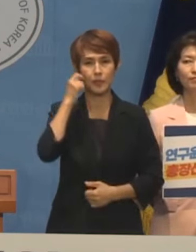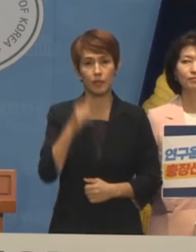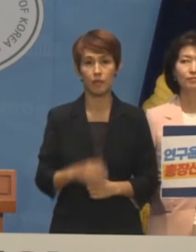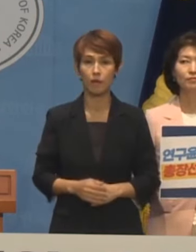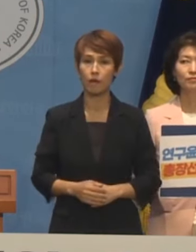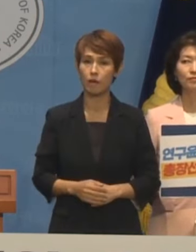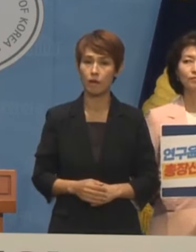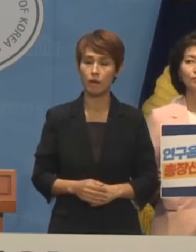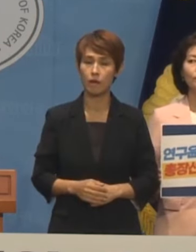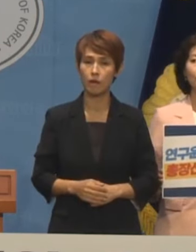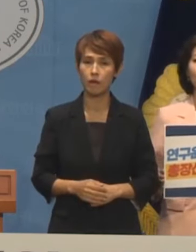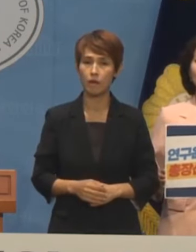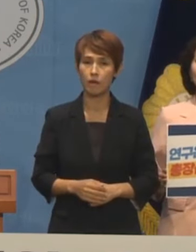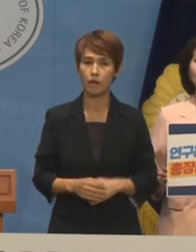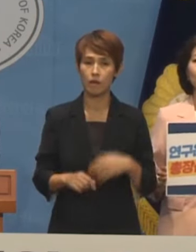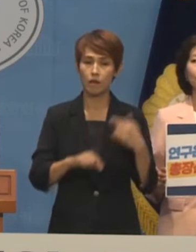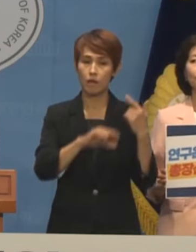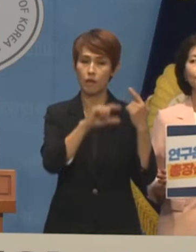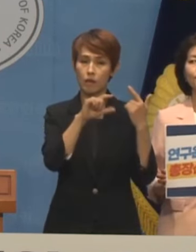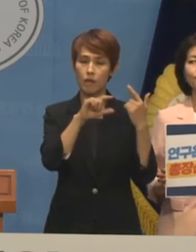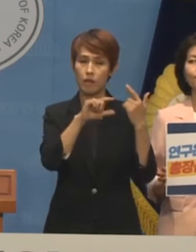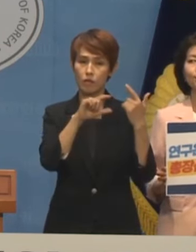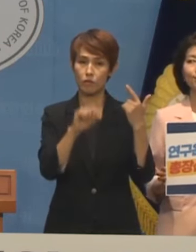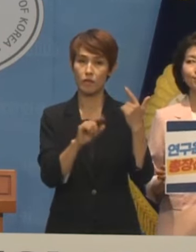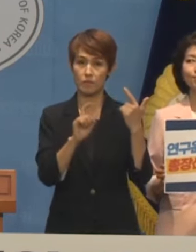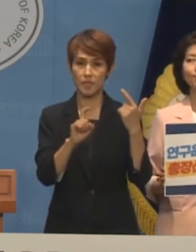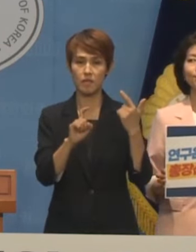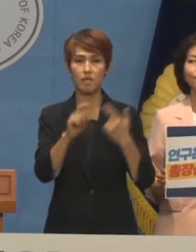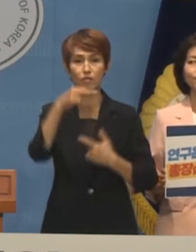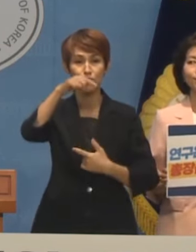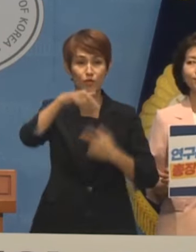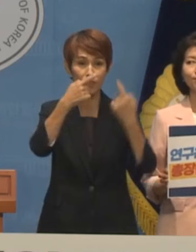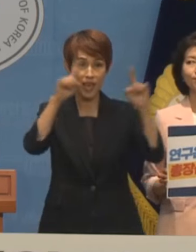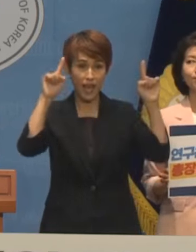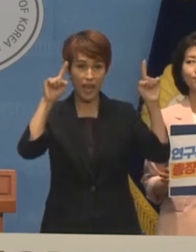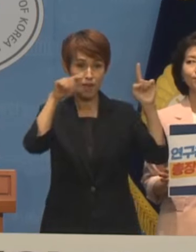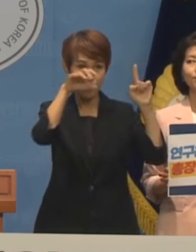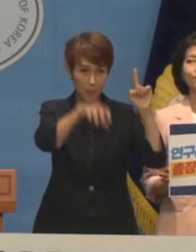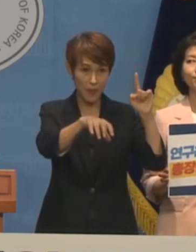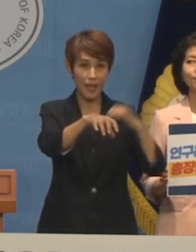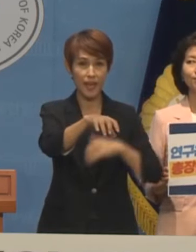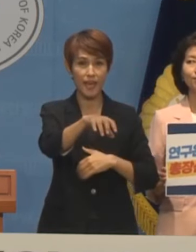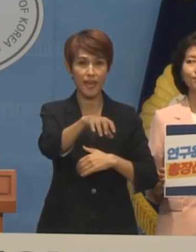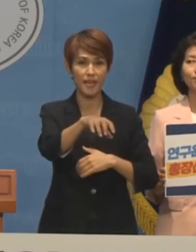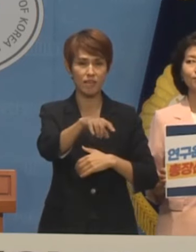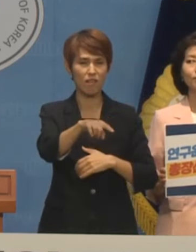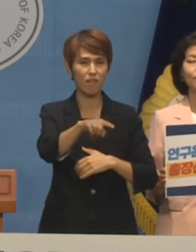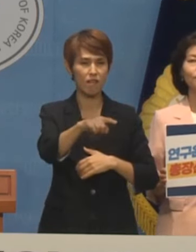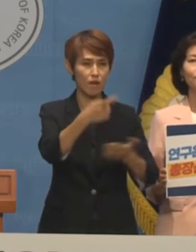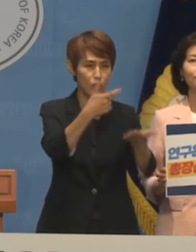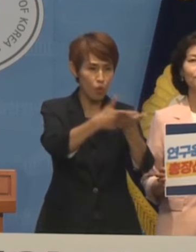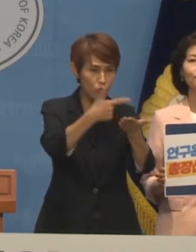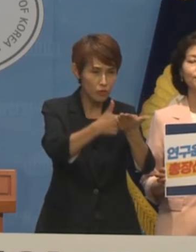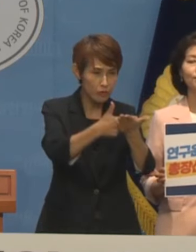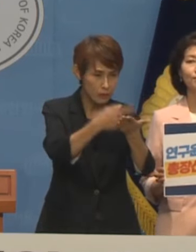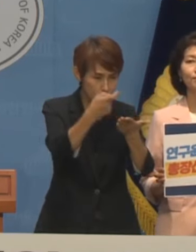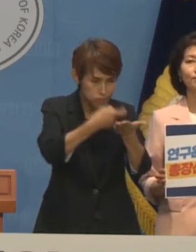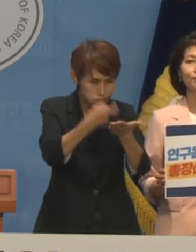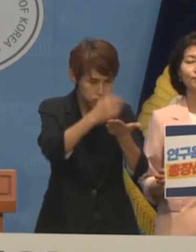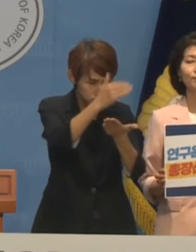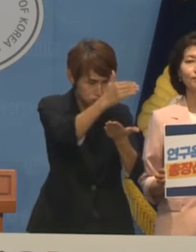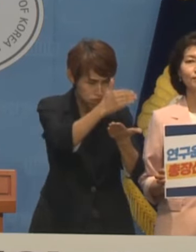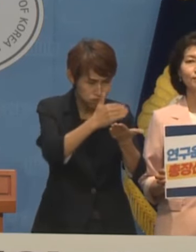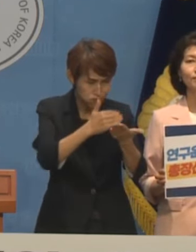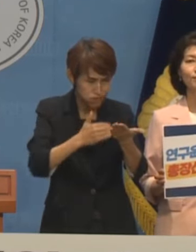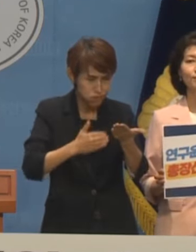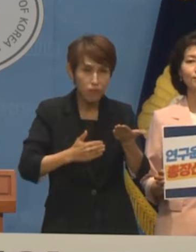지난달 10일 숙명여대 정문 앞에 가서 전체 분량의 절반가량이 표절문구로 판정받은 김건희